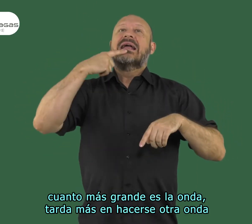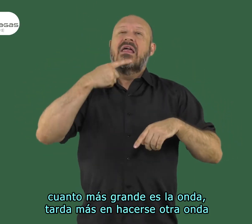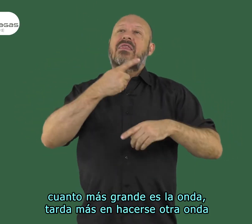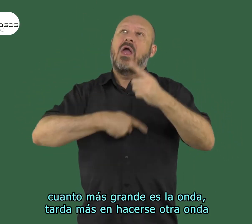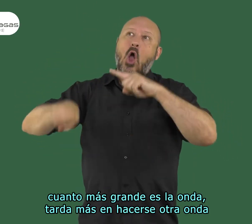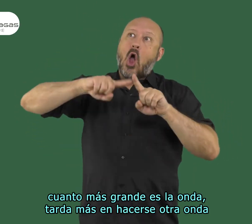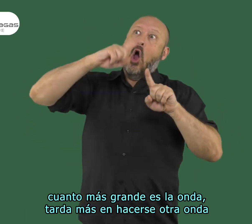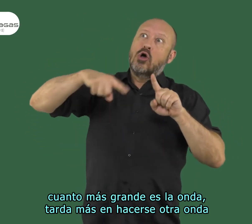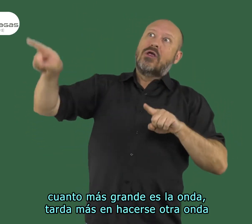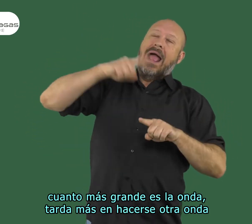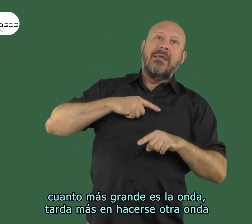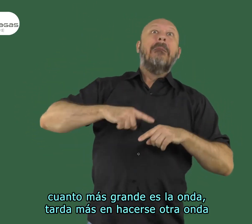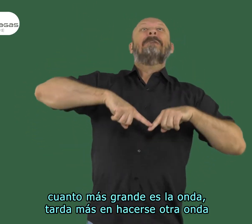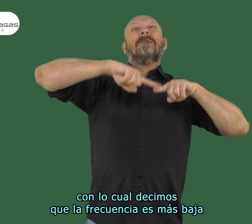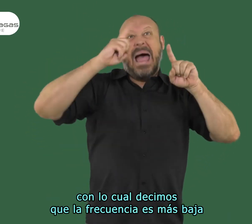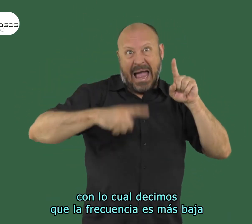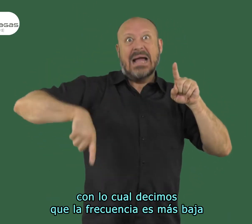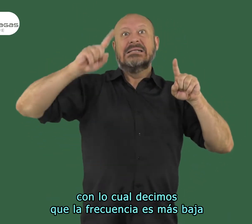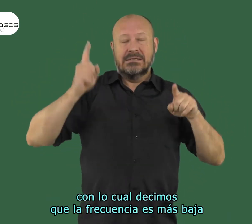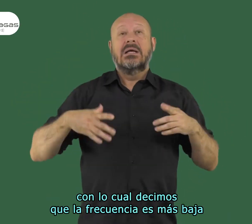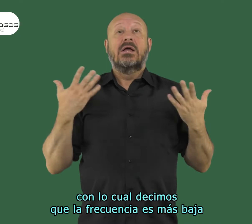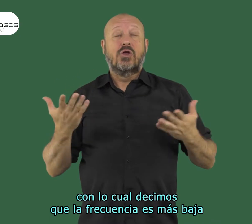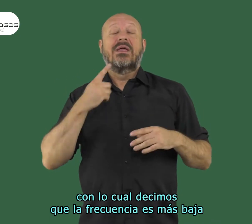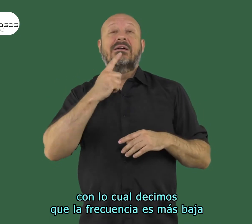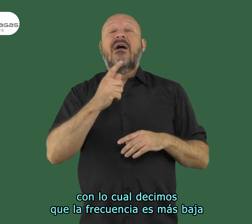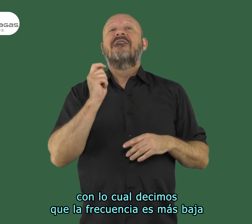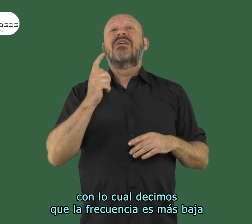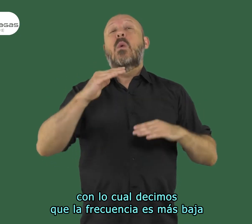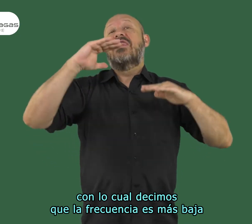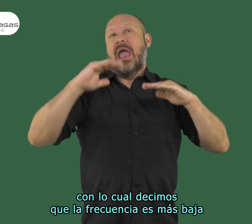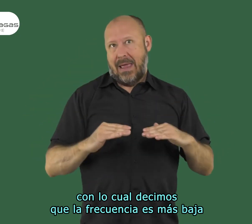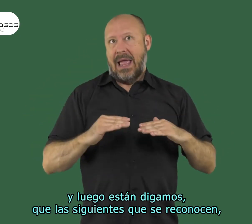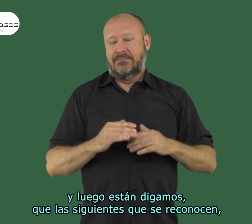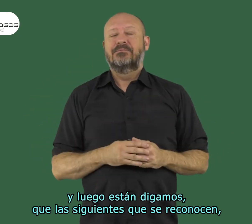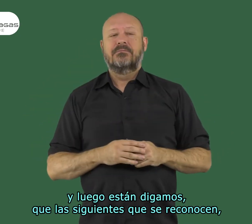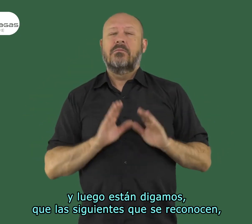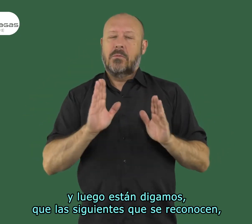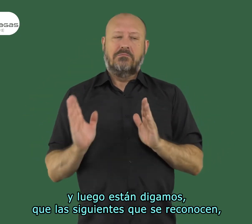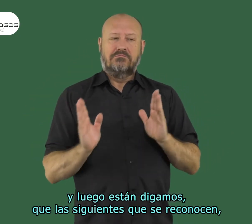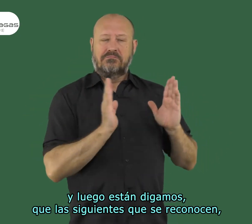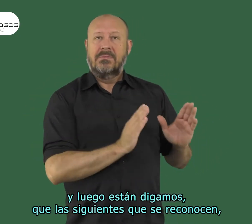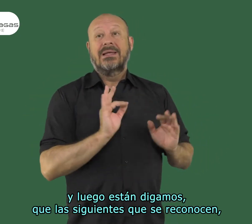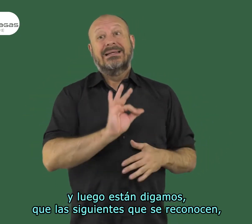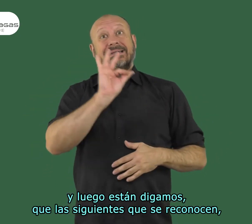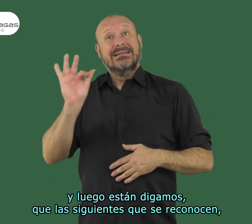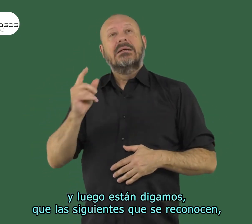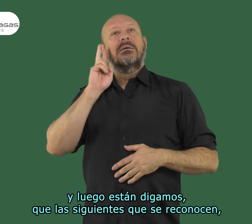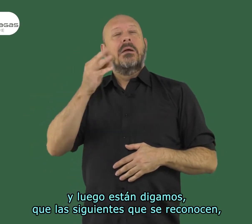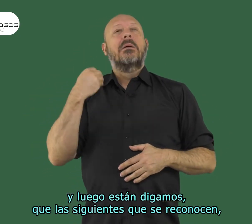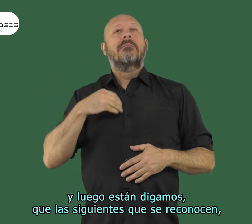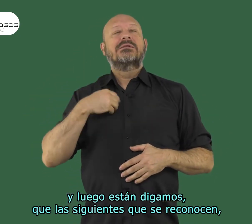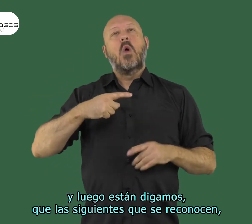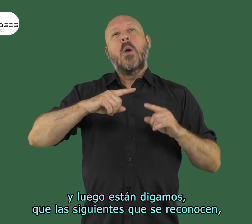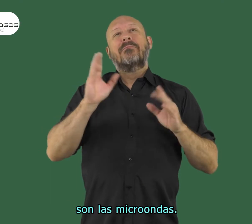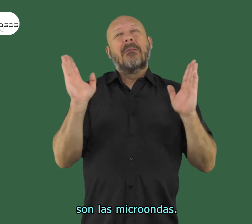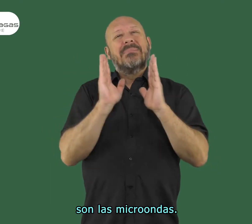onda, tarda más en hacerse otra onda, con lo cual decimos que la frecuencia es más baja. Y luego están, digamos que las siguientes